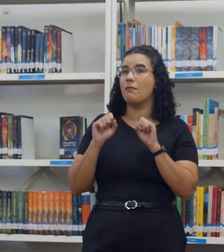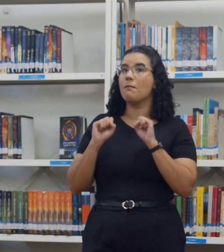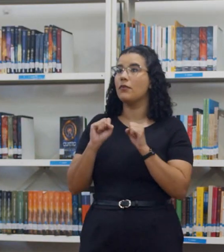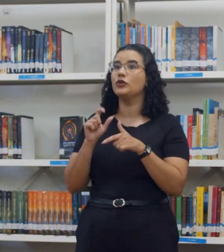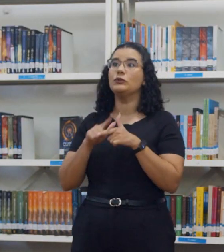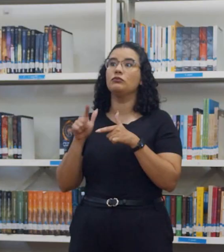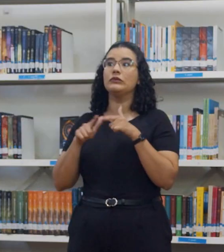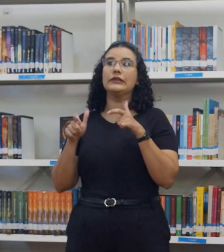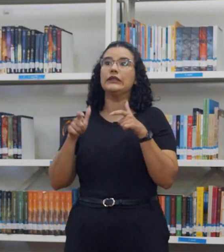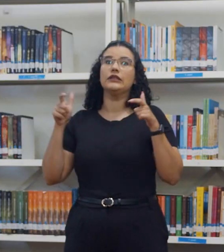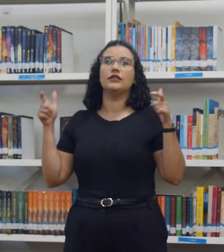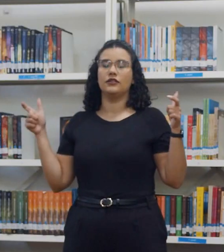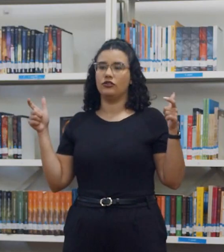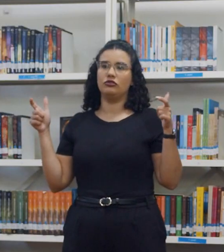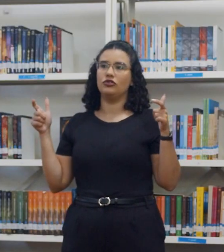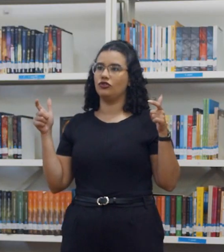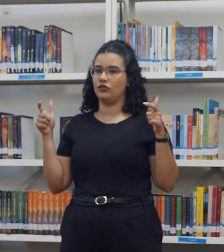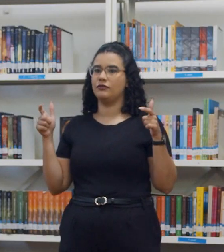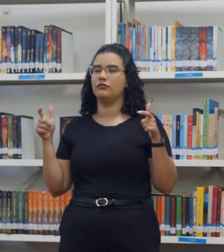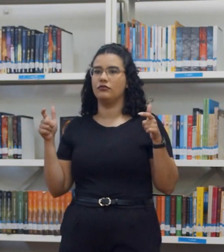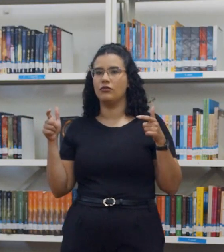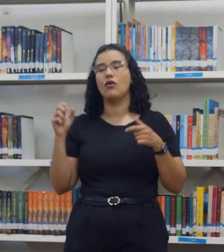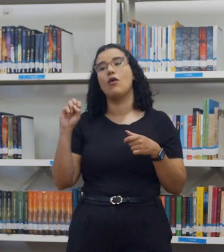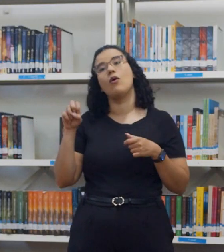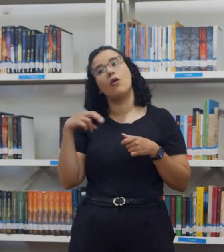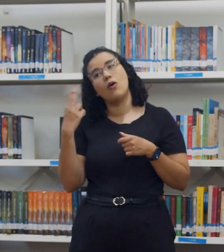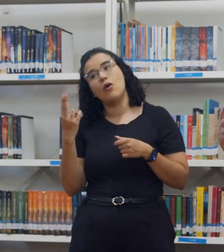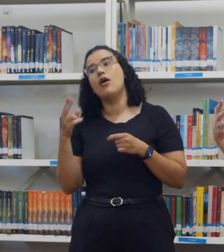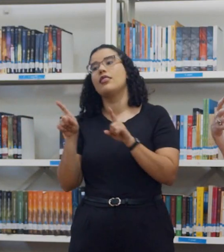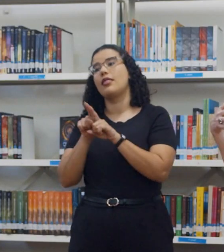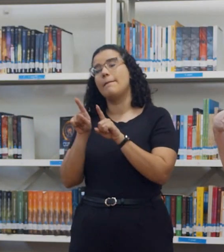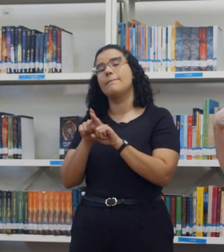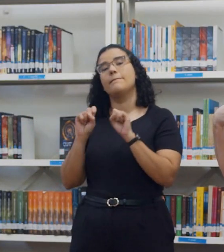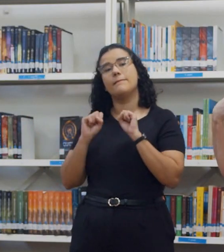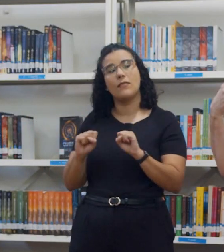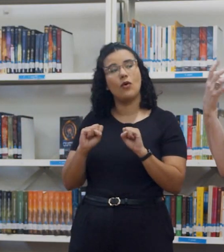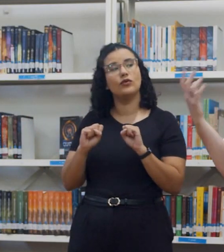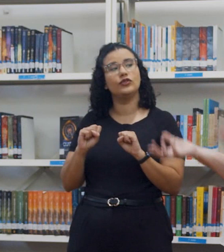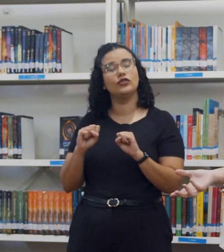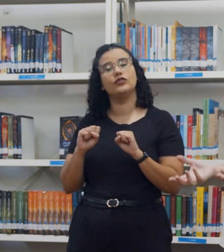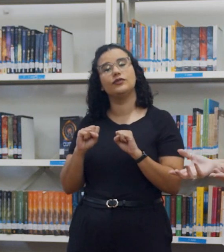problemão, tragédia, drama, ou pode ser uma